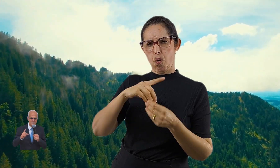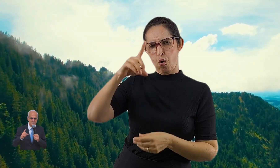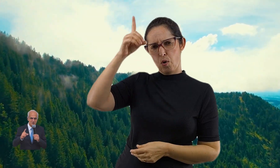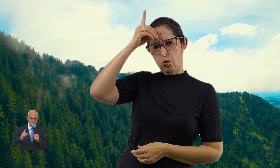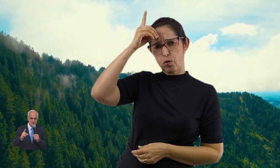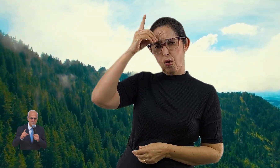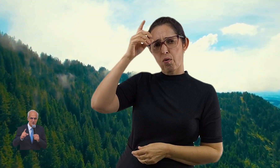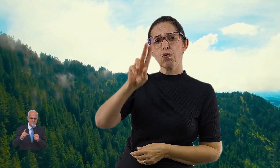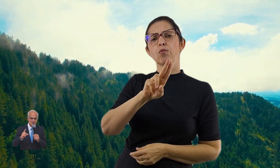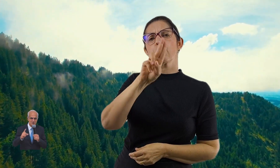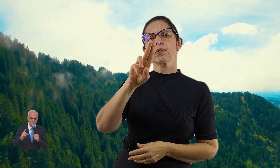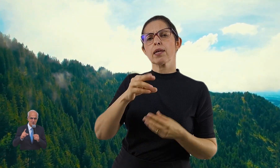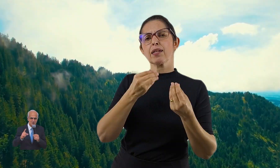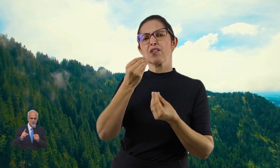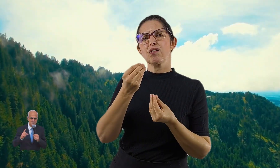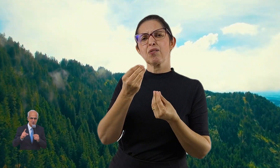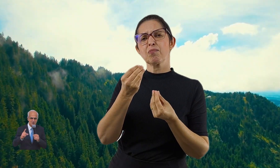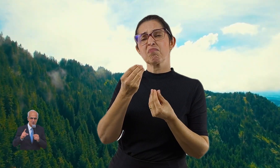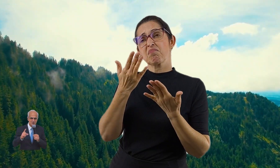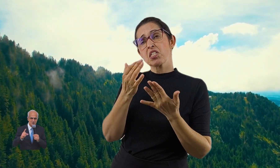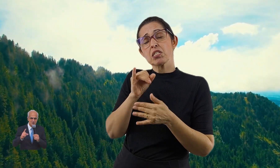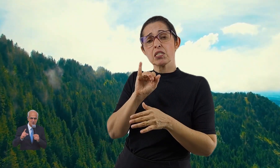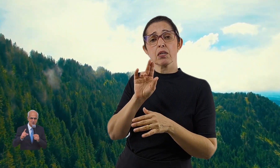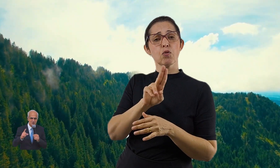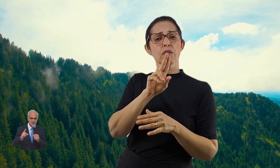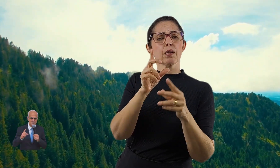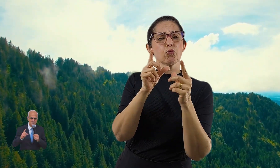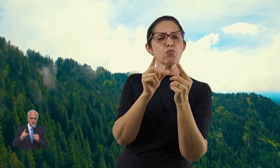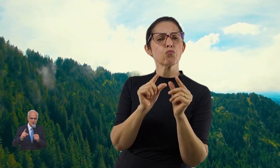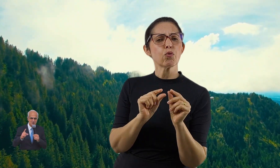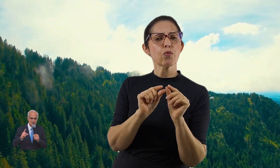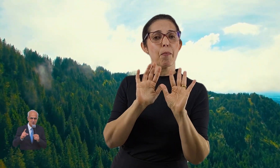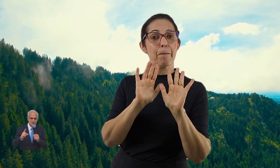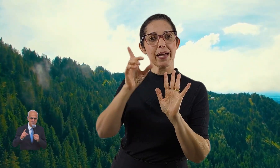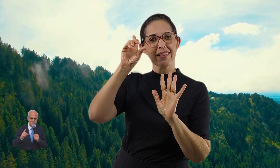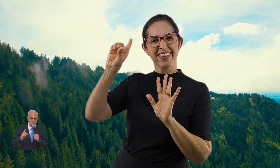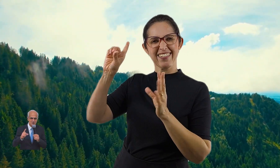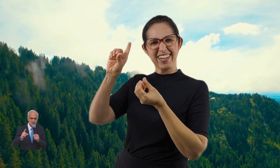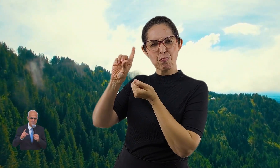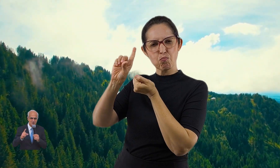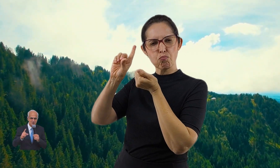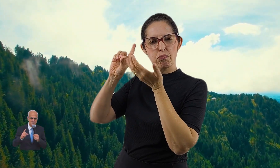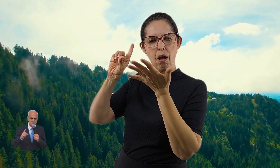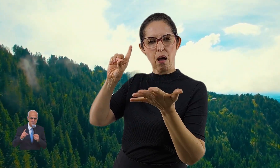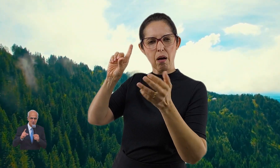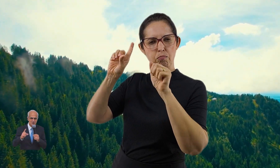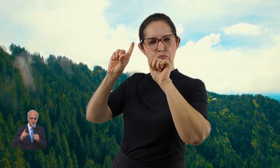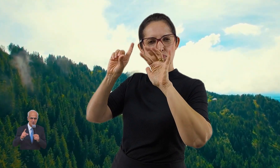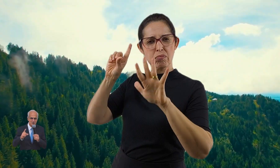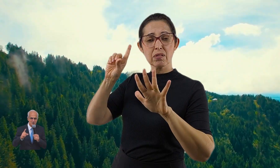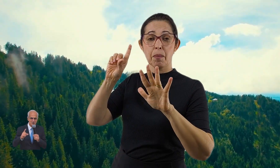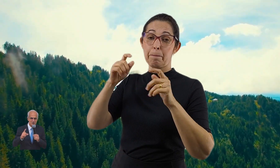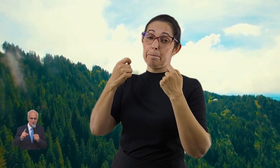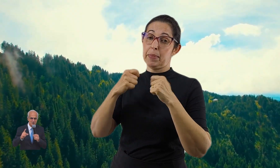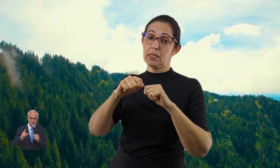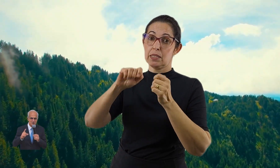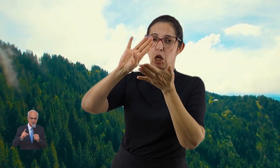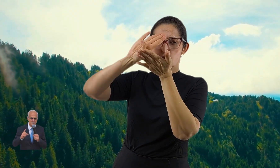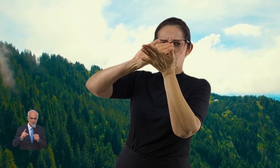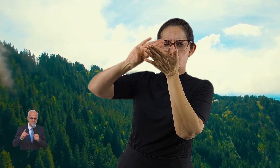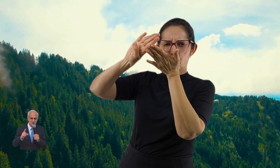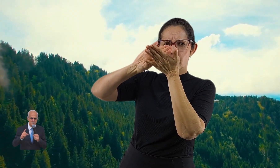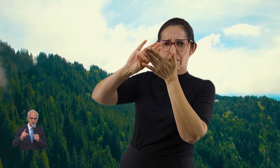for usado é alguma coisa superficial, alguma coisa, mas Deus quer te usar com profundidade. Tira essas coisas,